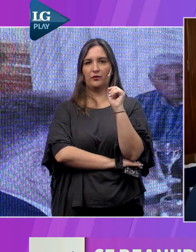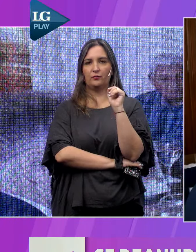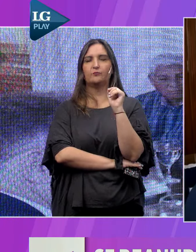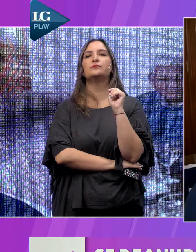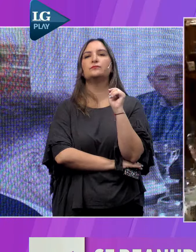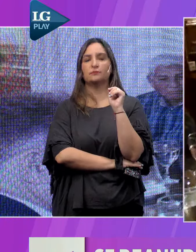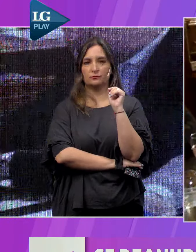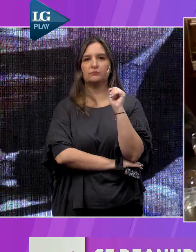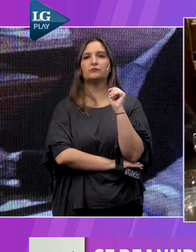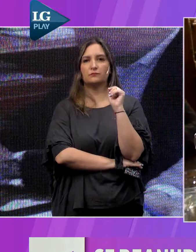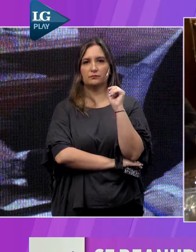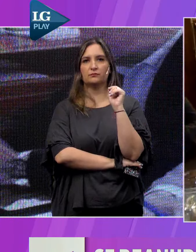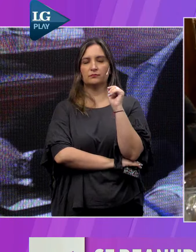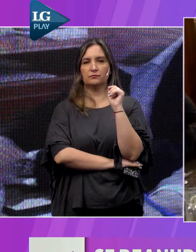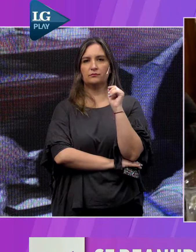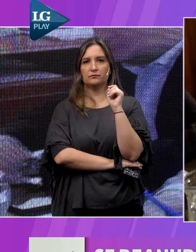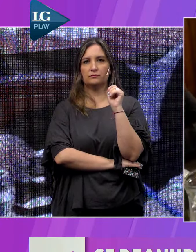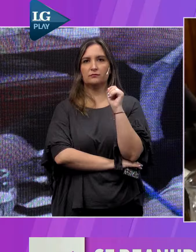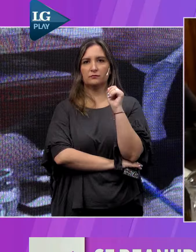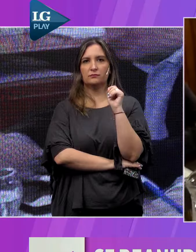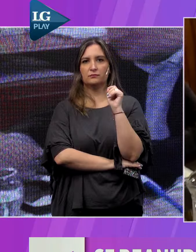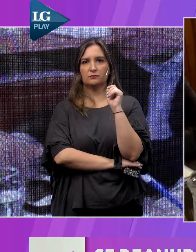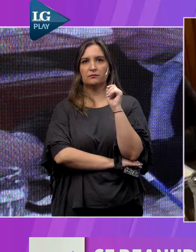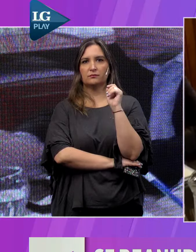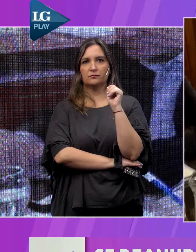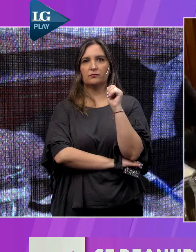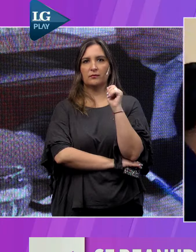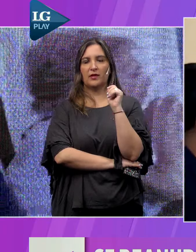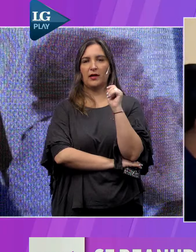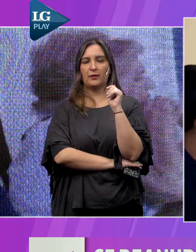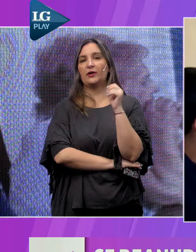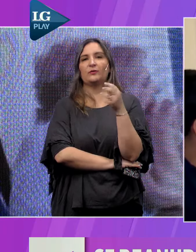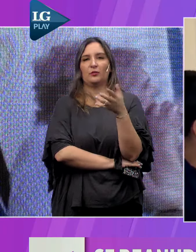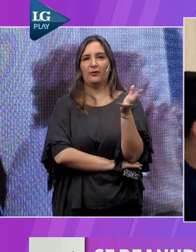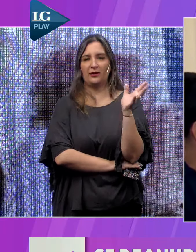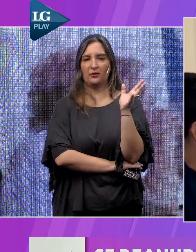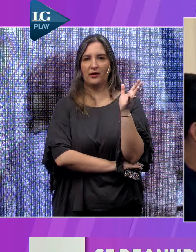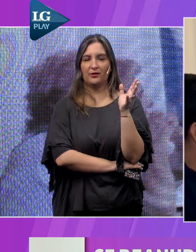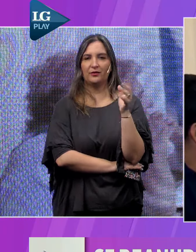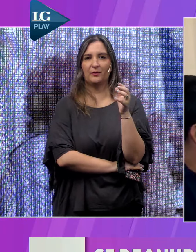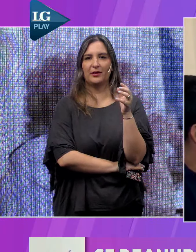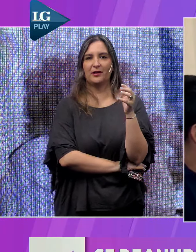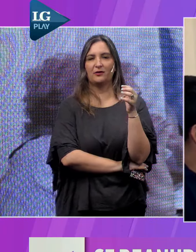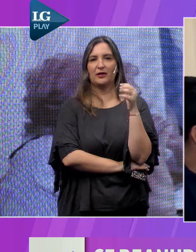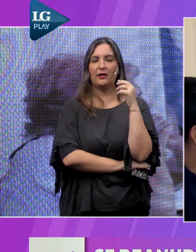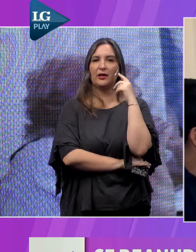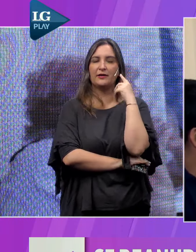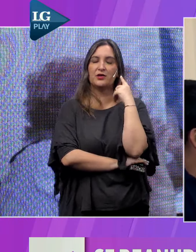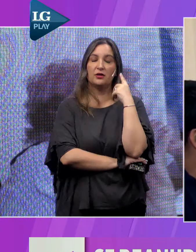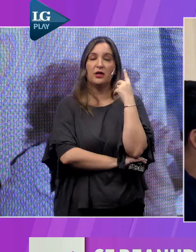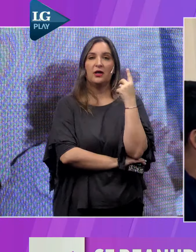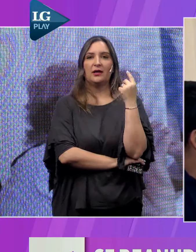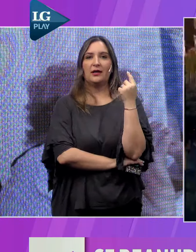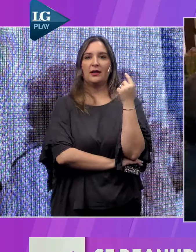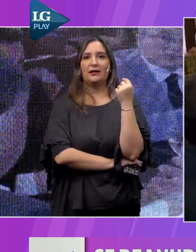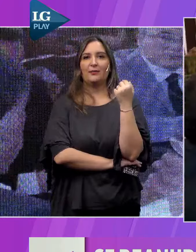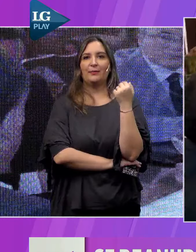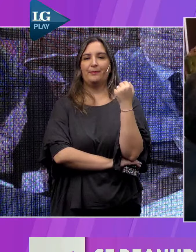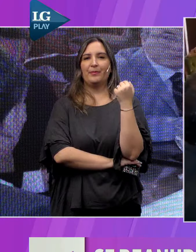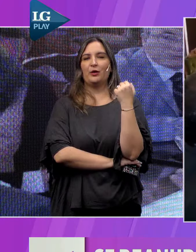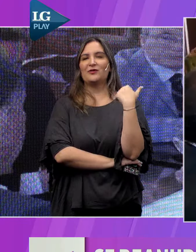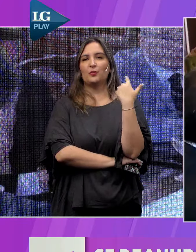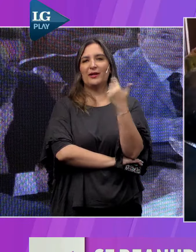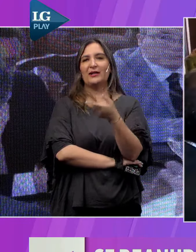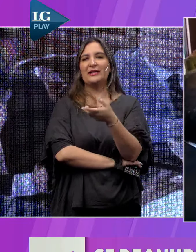números? Seguramente lo vamos a estar por arriba de eso, sí. Claro, bueno, es muy bajo igual, ¿no? De todas maneras lo que ha dado la Nación. Sí, así